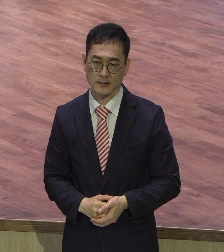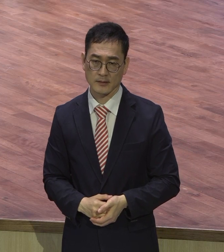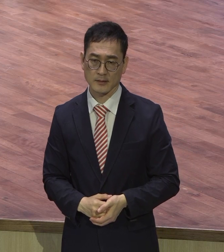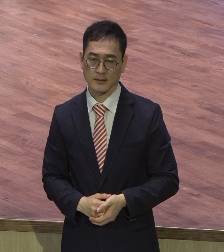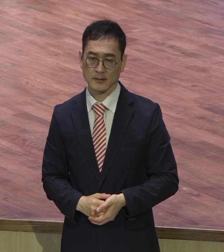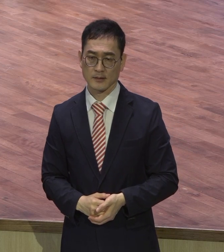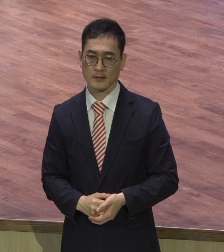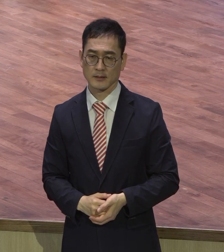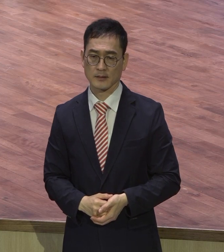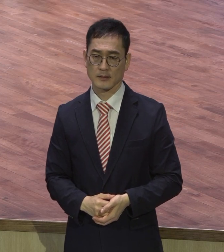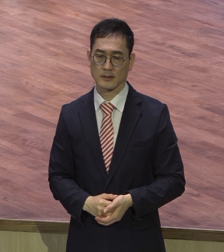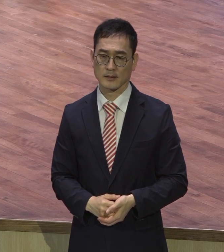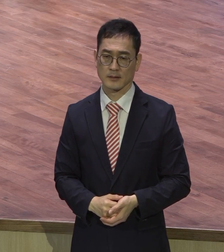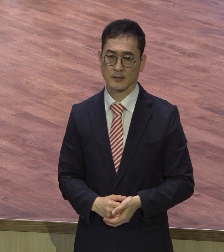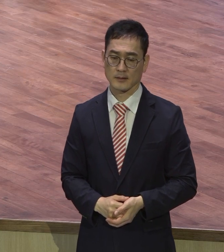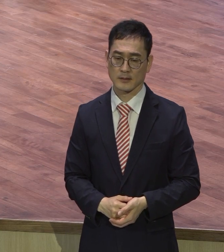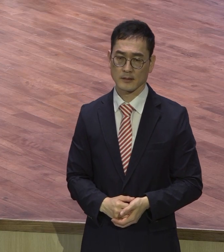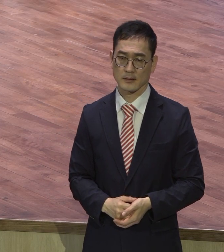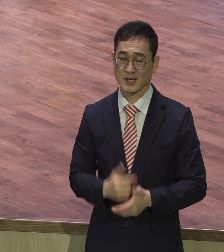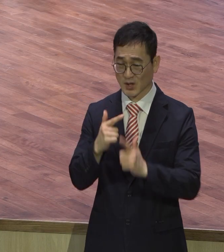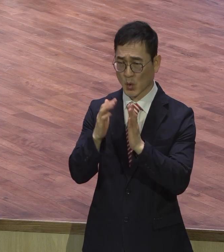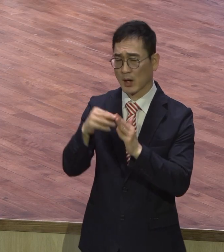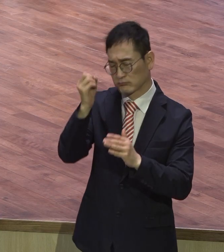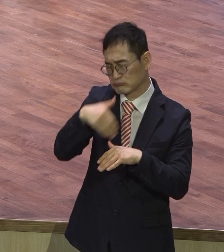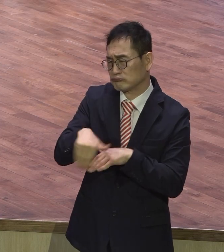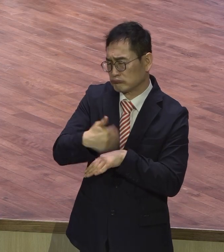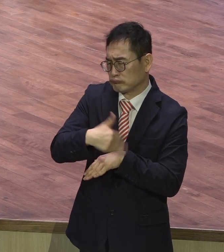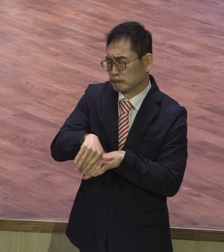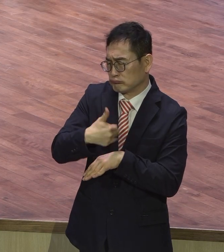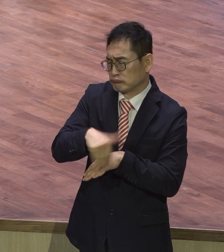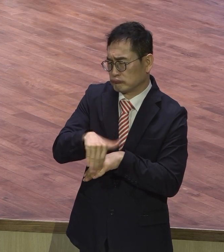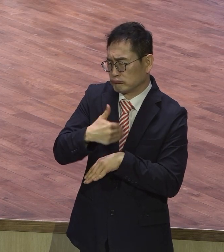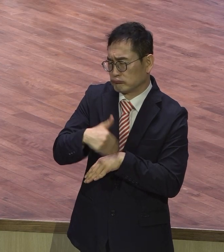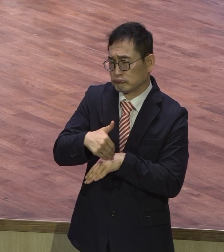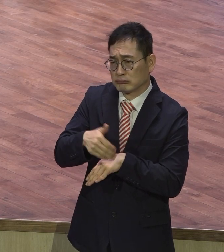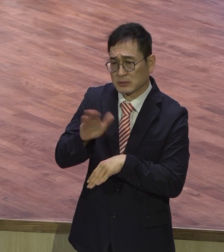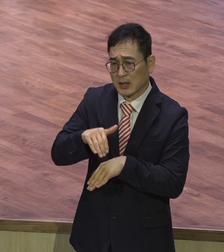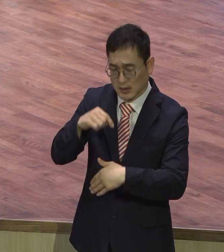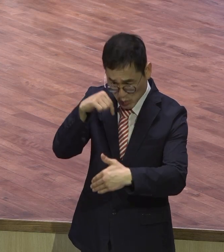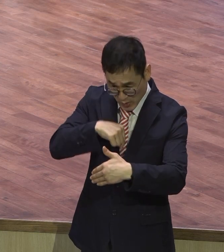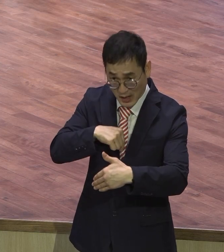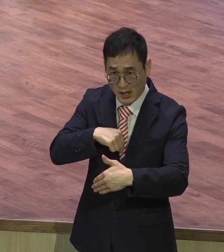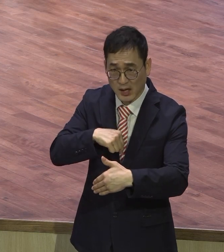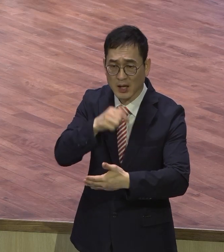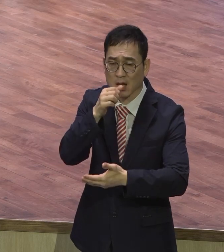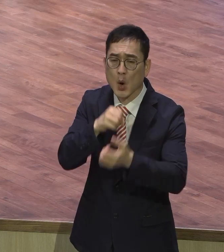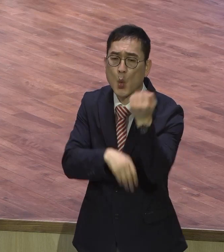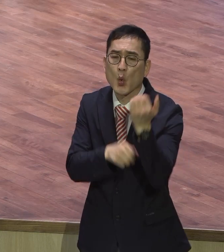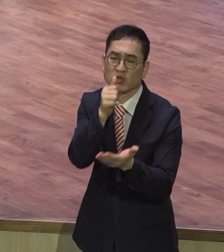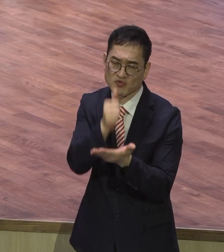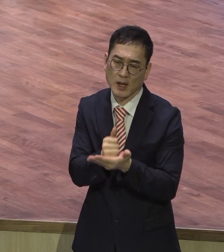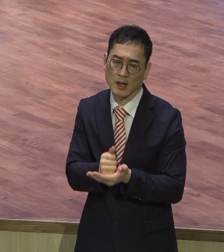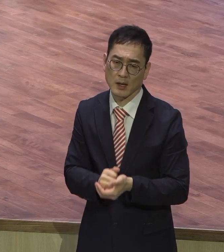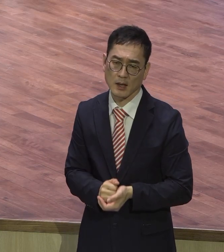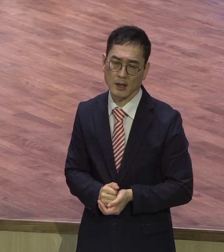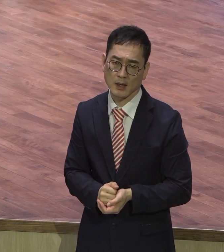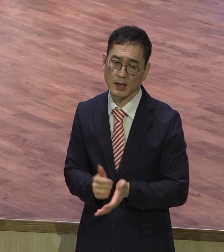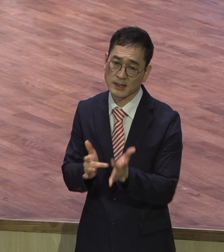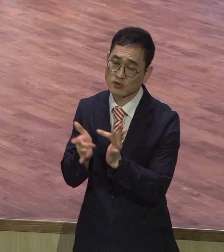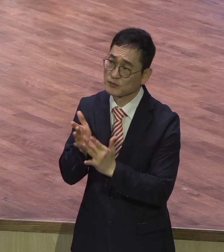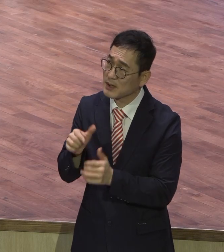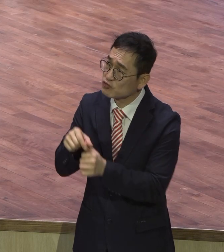종교생활을 잘하는 사람일수록 더 모릅니다. 미안합니다. 착하게 사는 사람일수록 더 몰라요. 자기의 의가